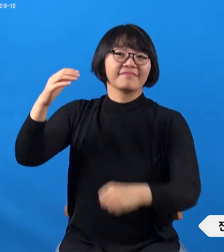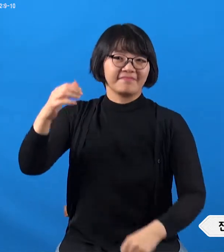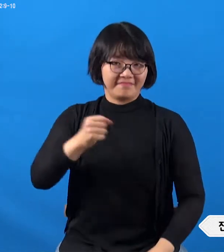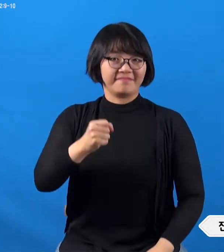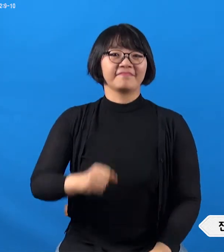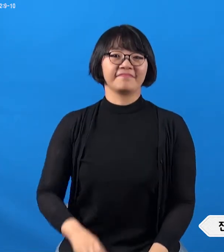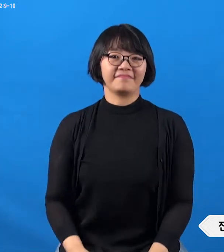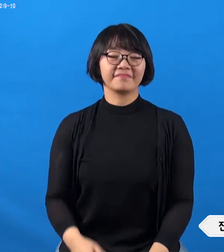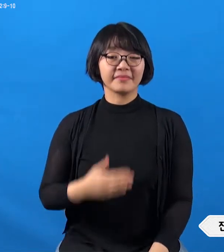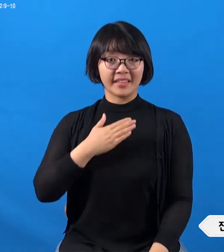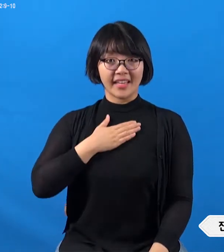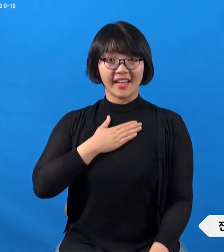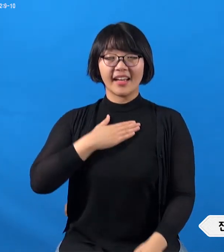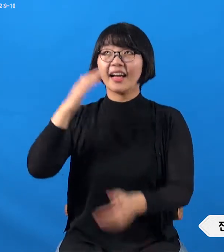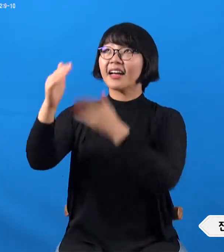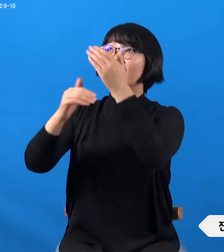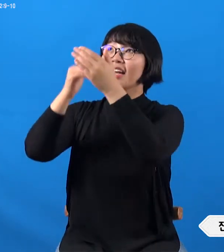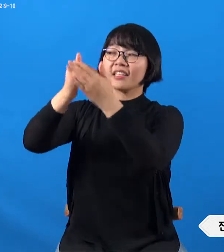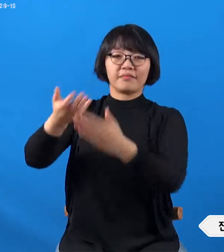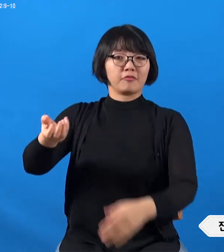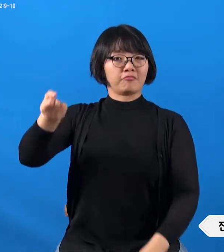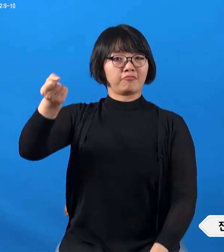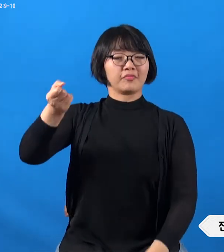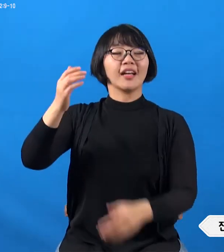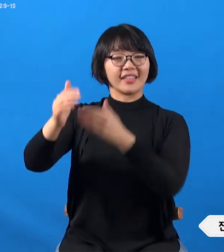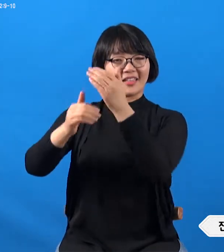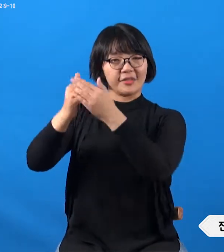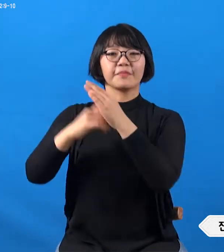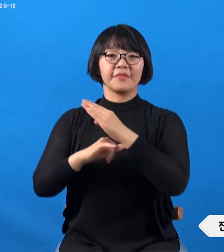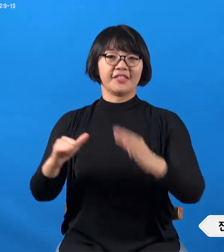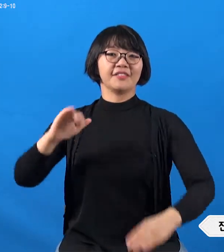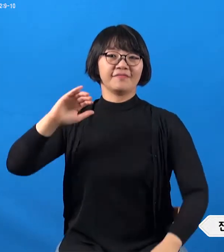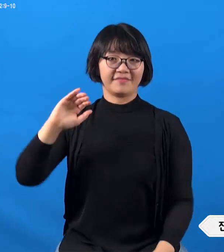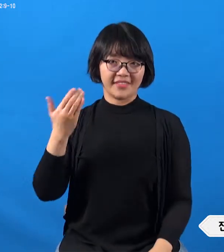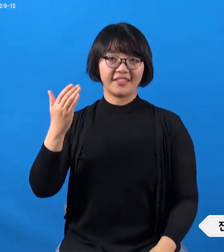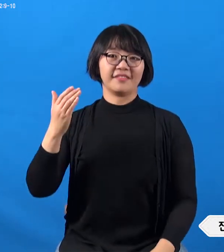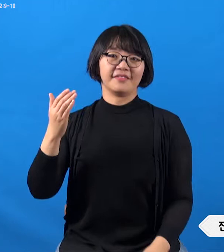우리로 하여금 하나님의 소유를 삼으시고 하나님의